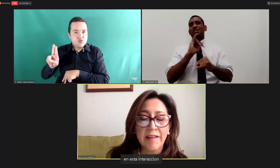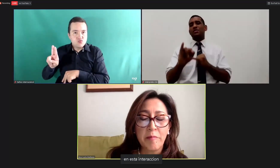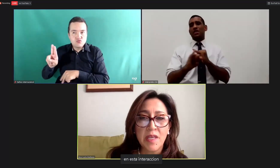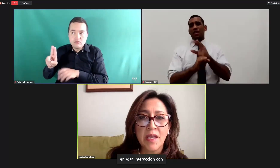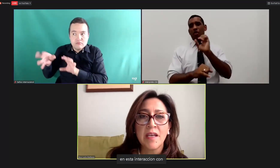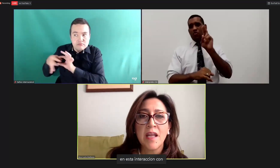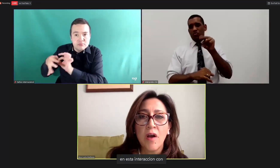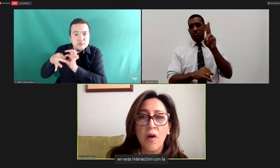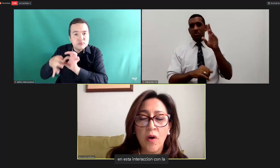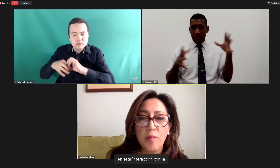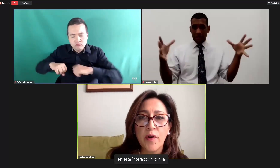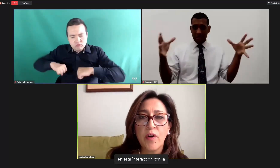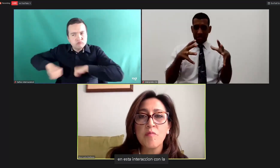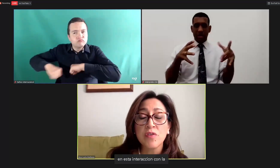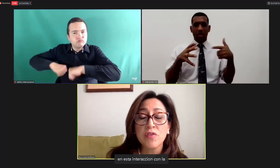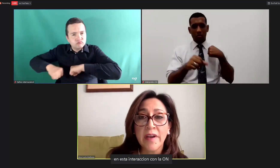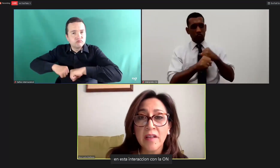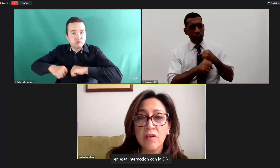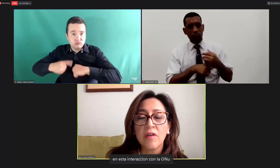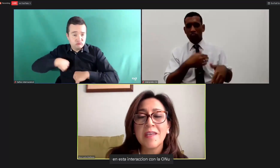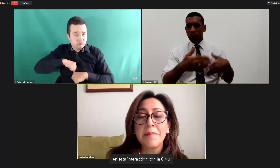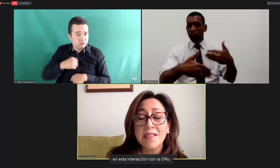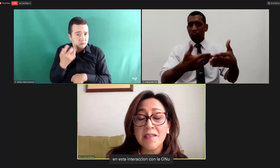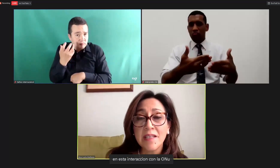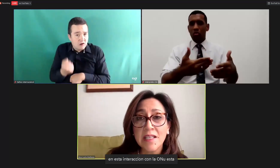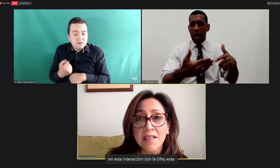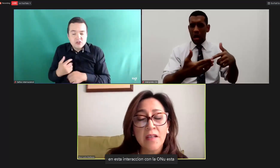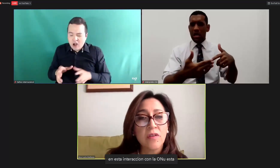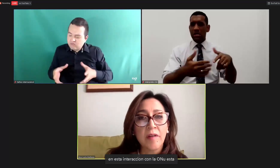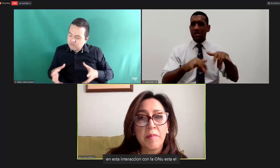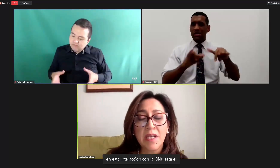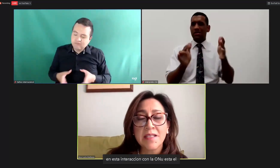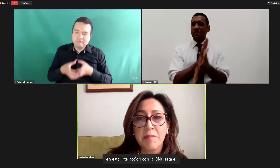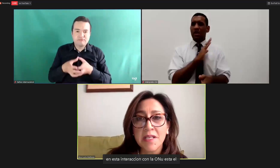movimiento también hoy por hoy mostrando